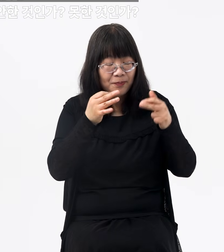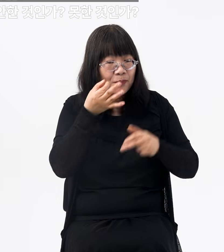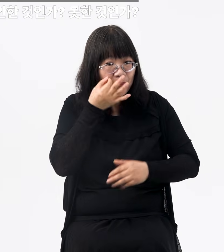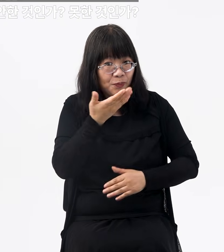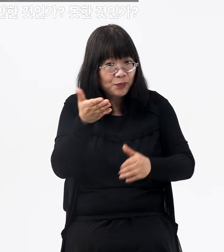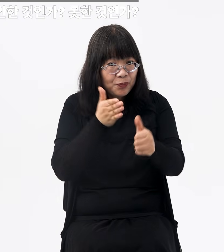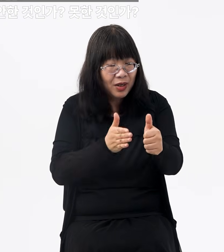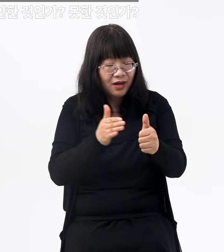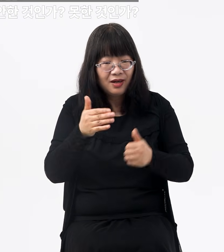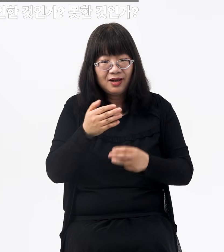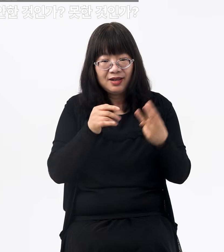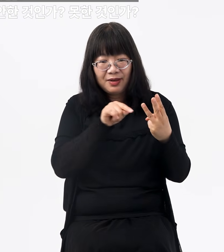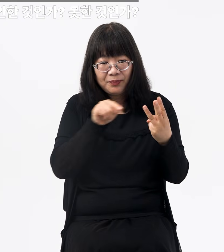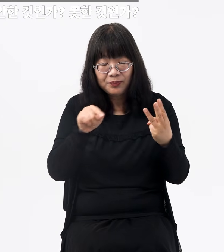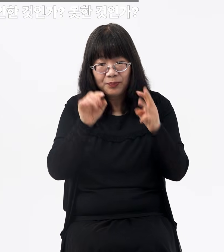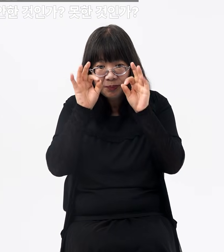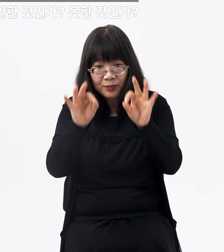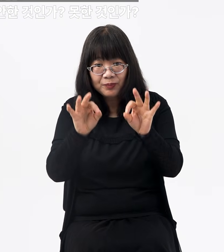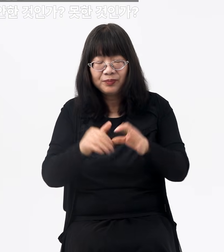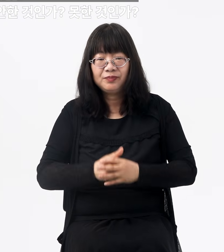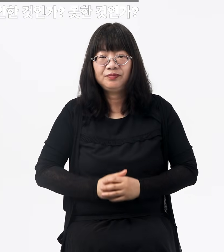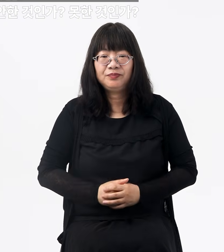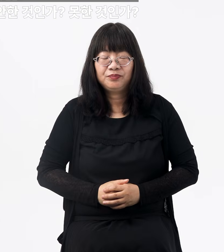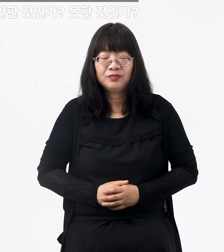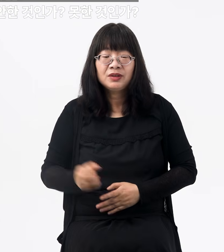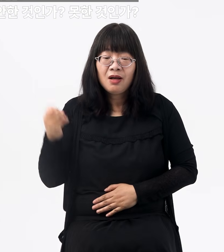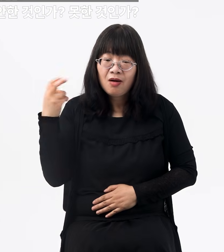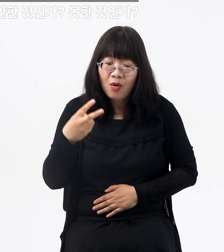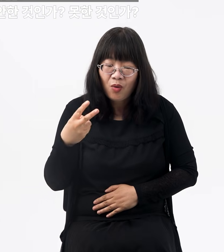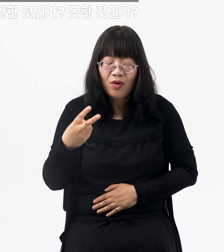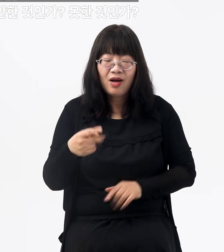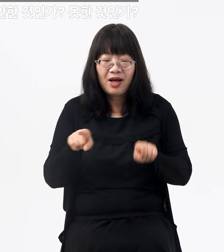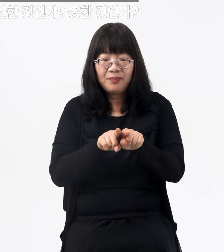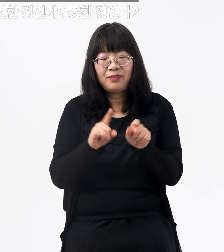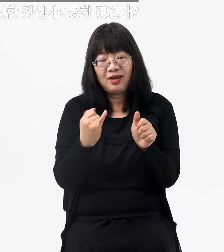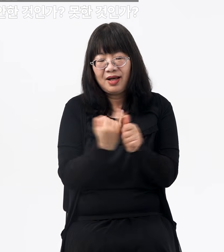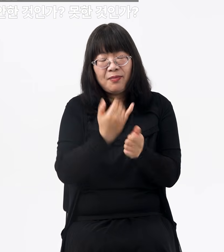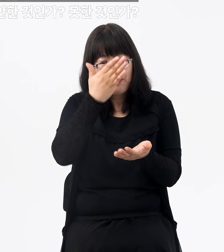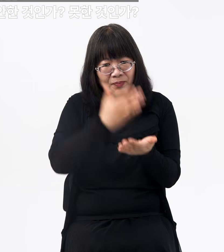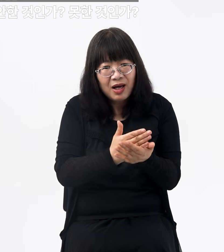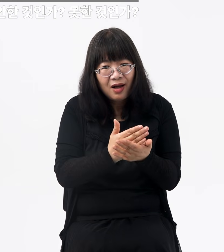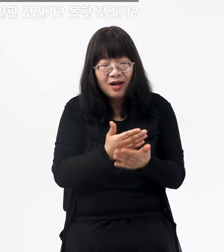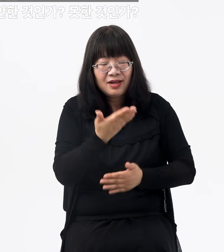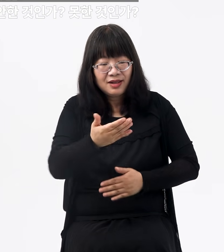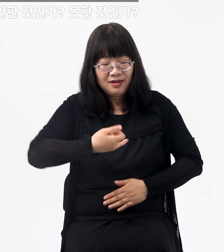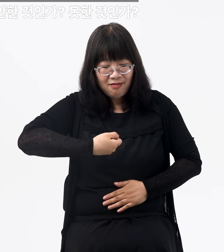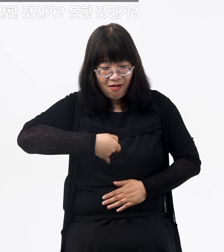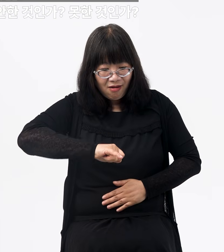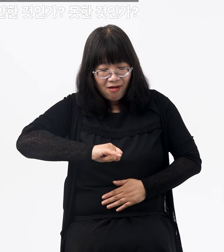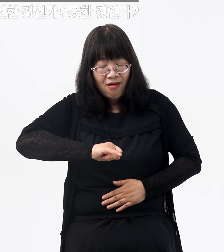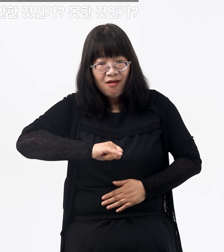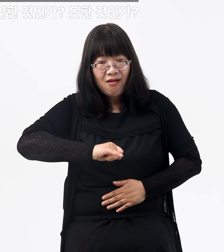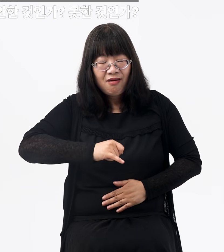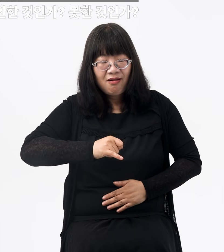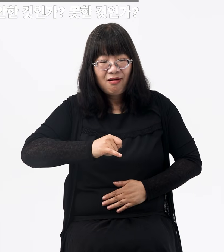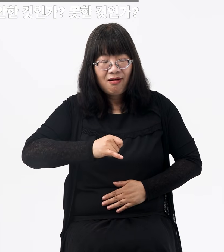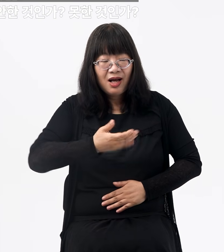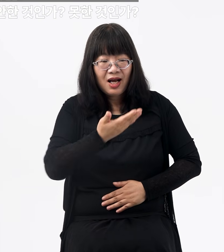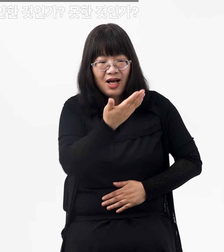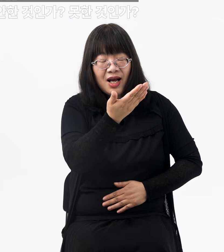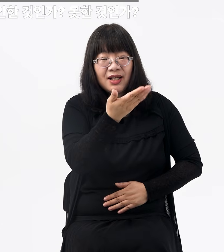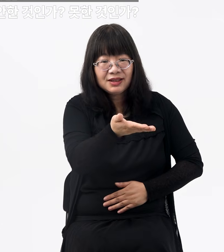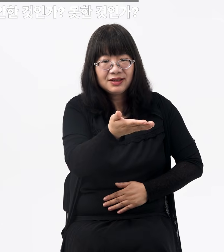띄워주실까요? 3절부터 보겠습니다. 또 그들과 혼인하지도 말지니 네 딸을